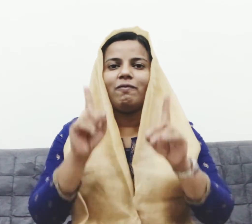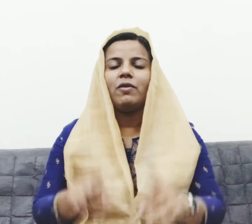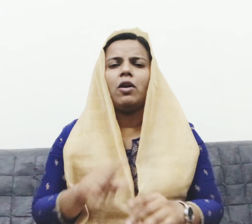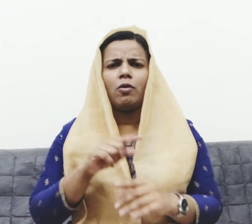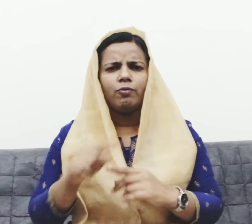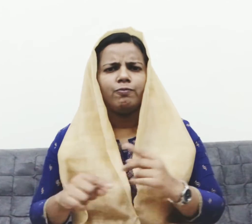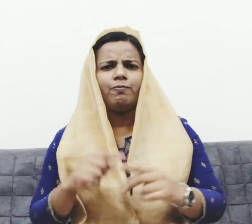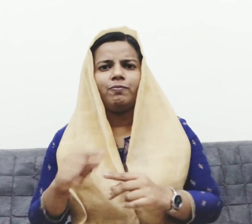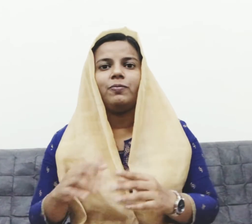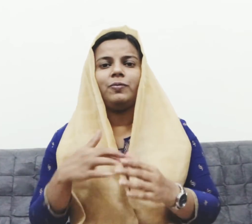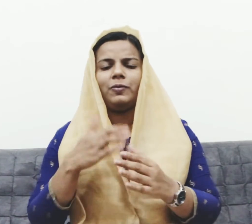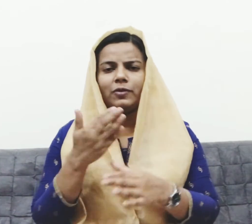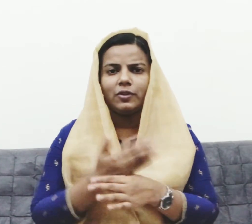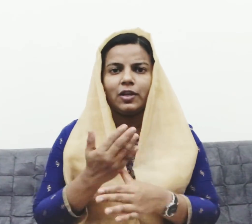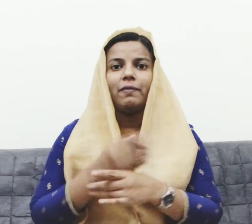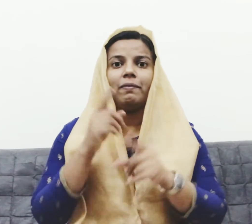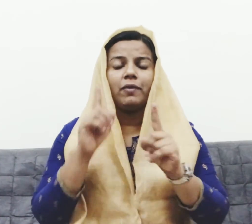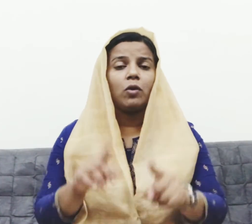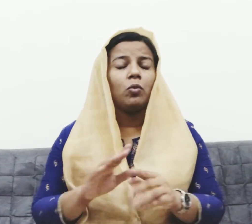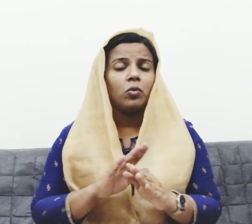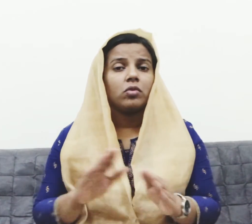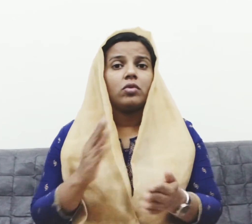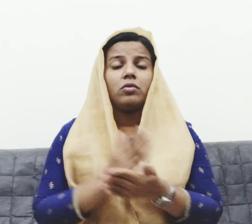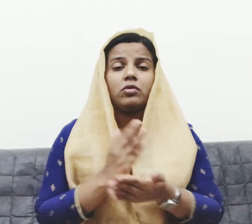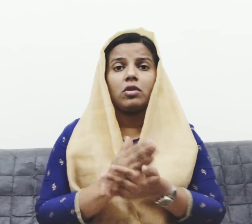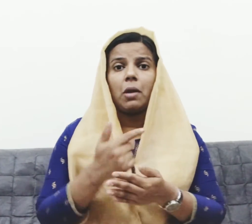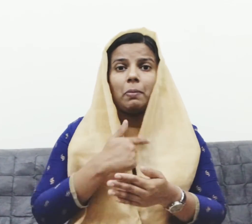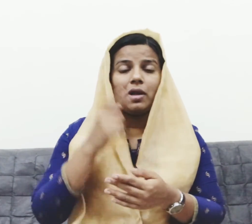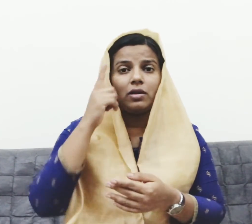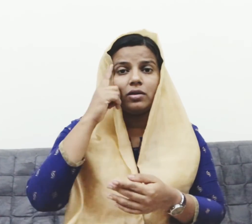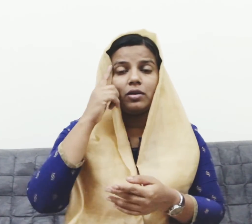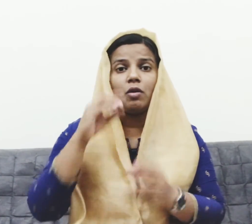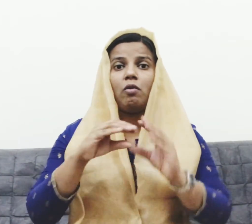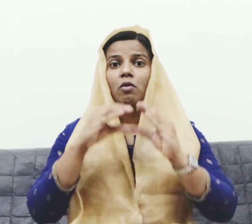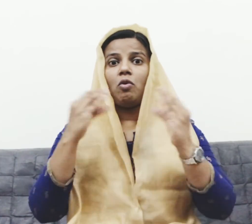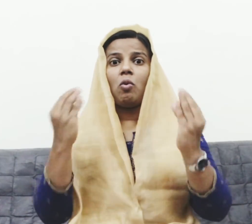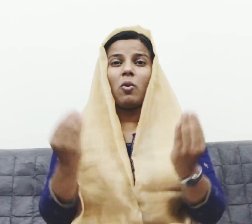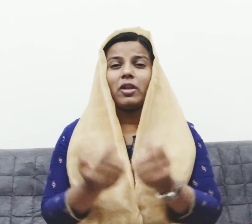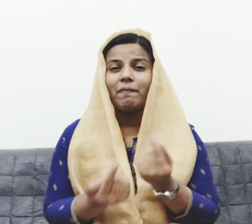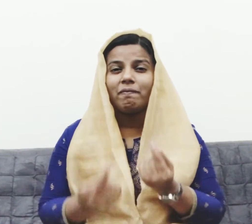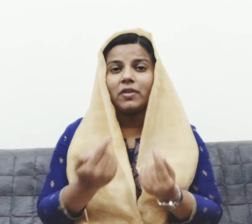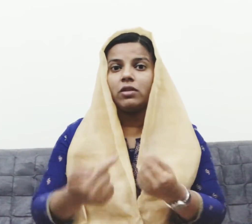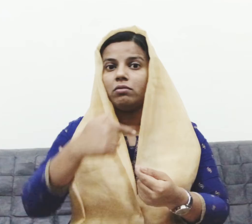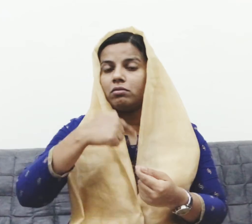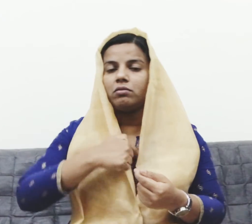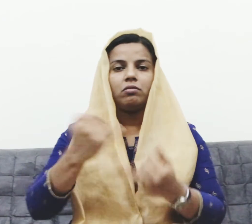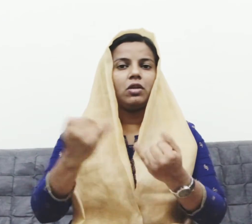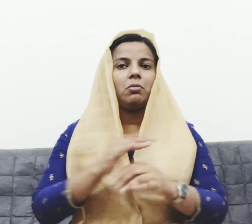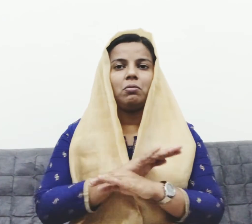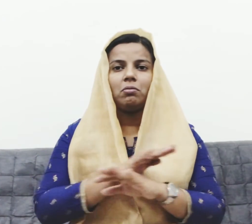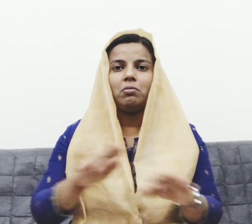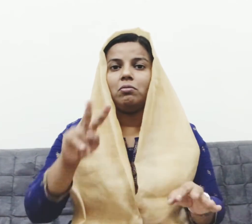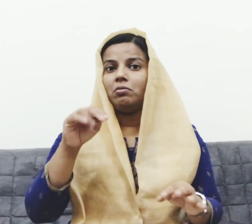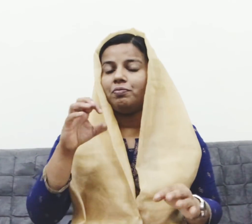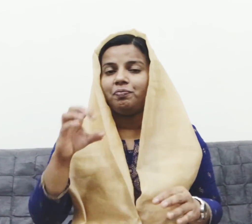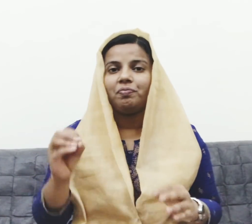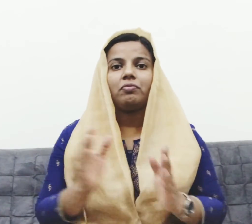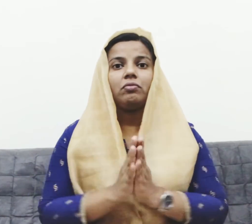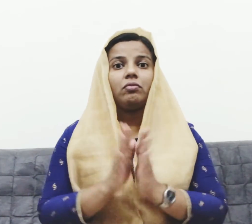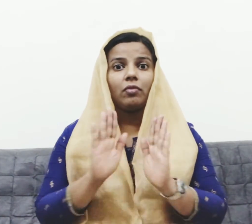അതാത് ദിവസം ചെയ്യേണ്ടത് അതാത് ദിവസം ചെയ്തോണം. ഒരു കാരണവശാലും ഒരല്പം പോലും ലോകത്തിൻ്റെ വിത്ത് നമ്മുടെ അകത്ത് കയറാൻ പാടില്ല. പ്രിയപ്പെട്ടവരെ,